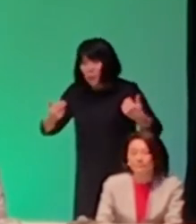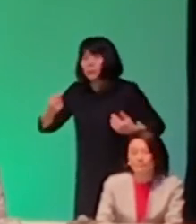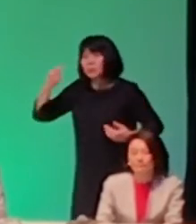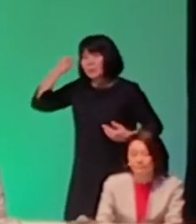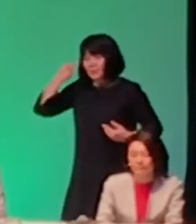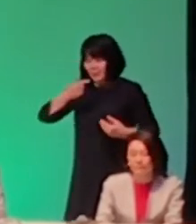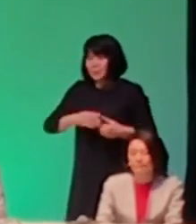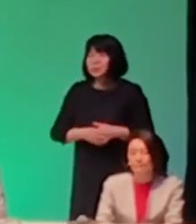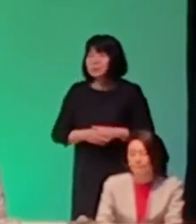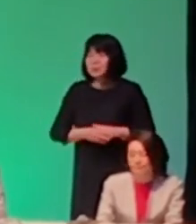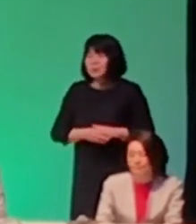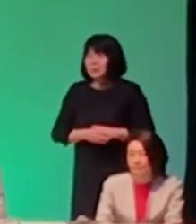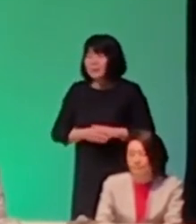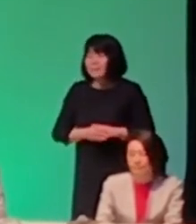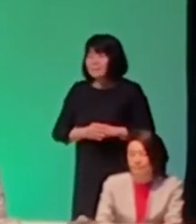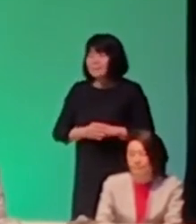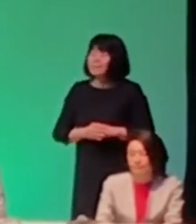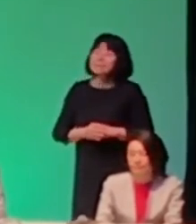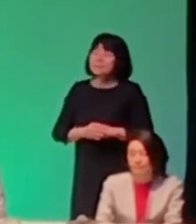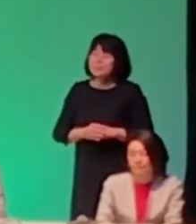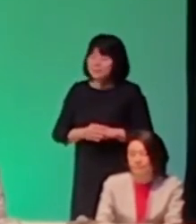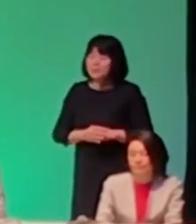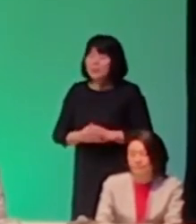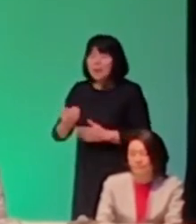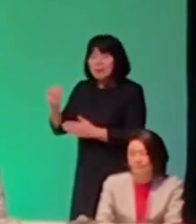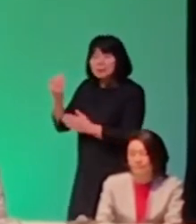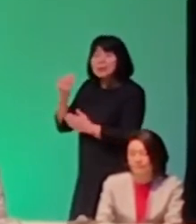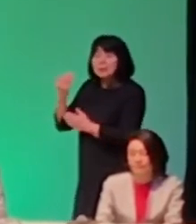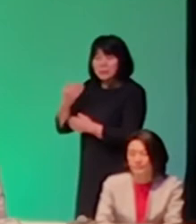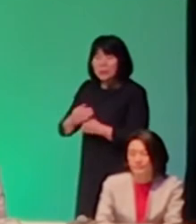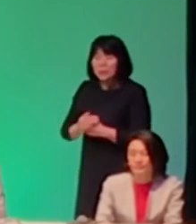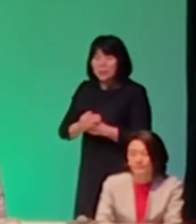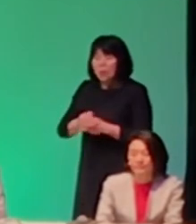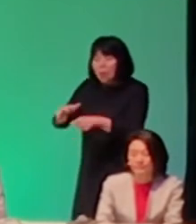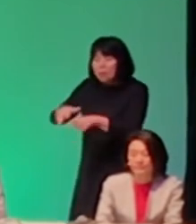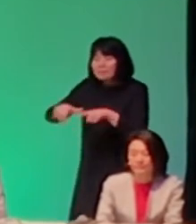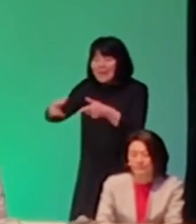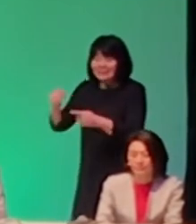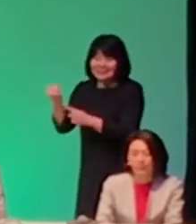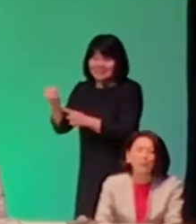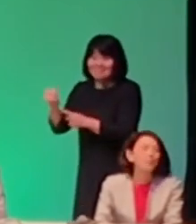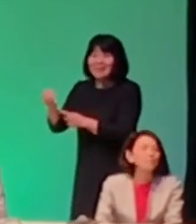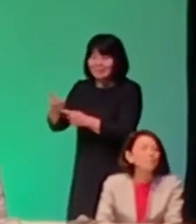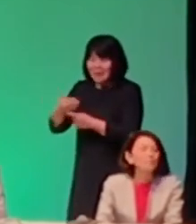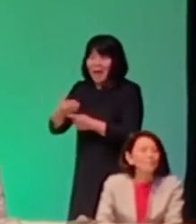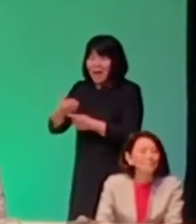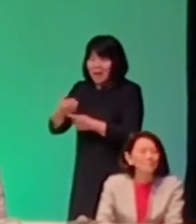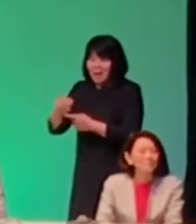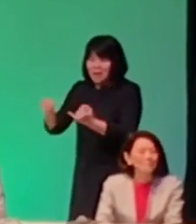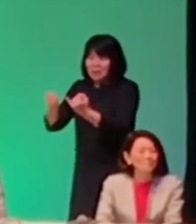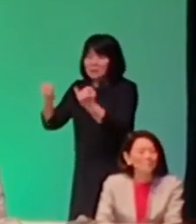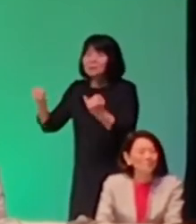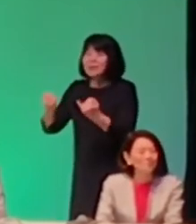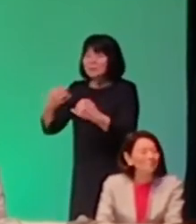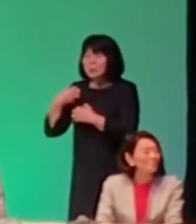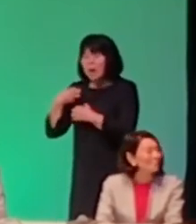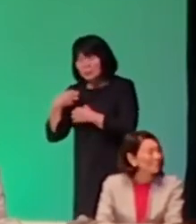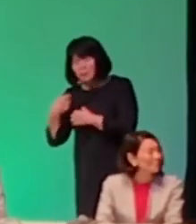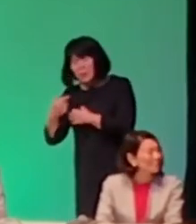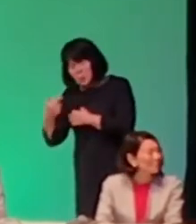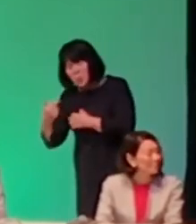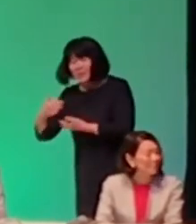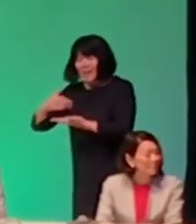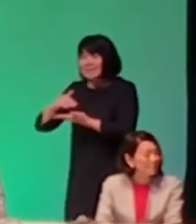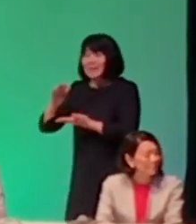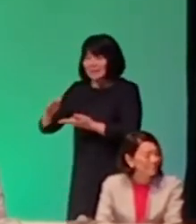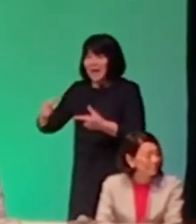に思っています。で、先ほど村木さんの方から女性の方が荷物を背負っているとおっしゃってまして、